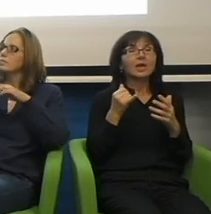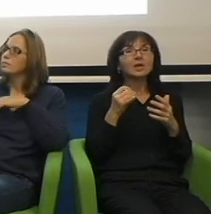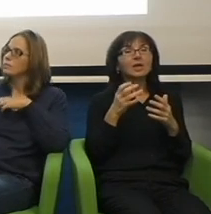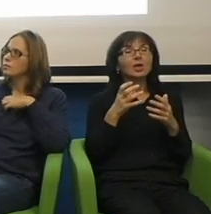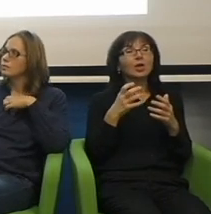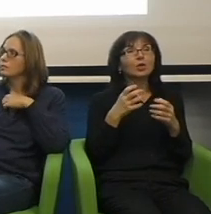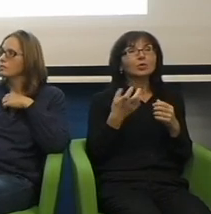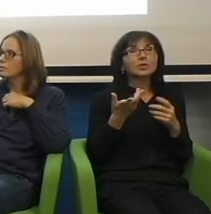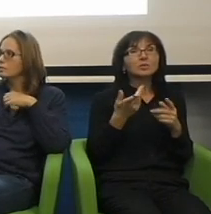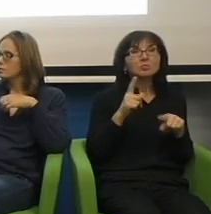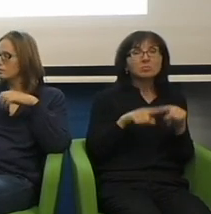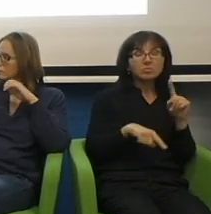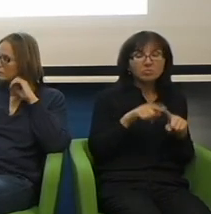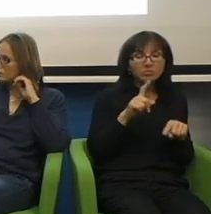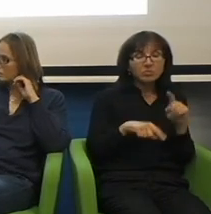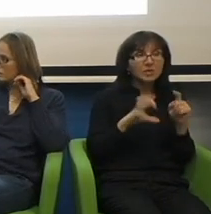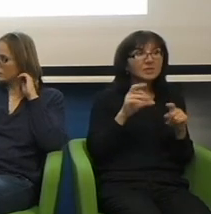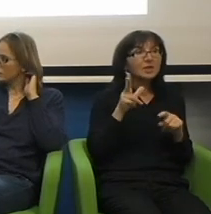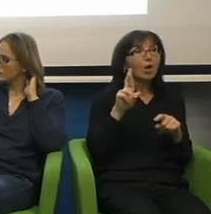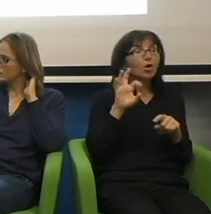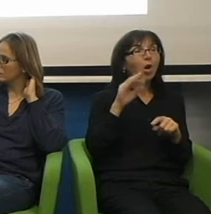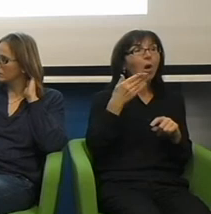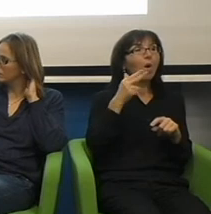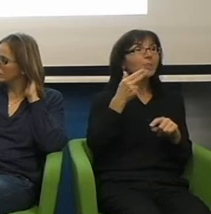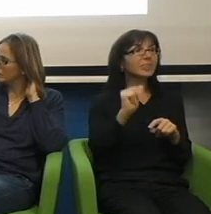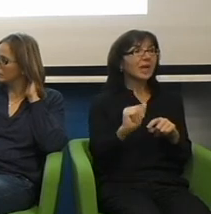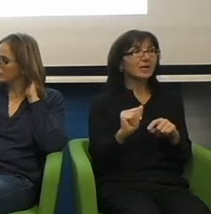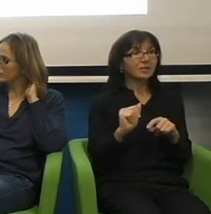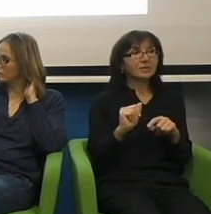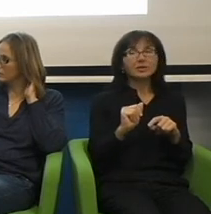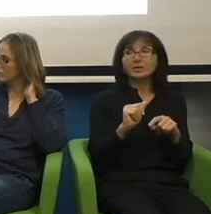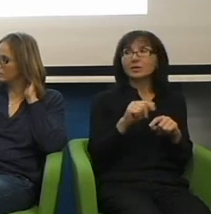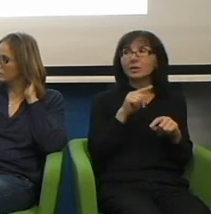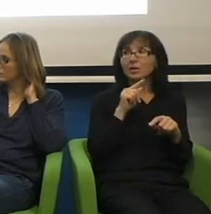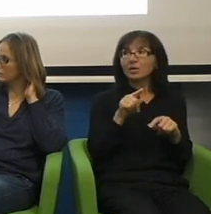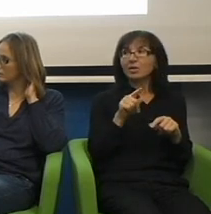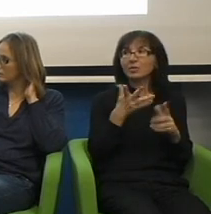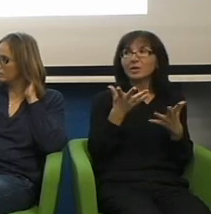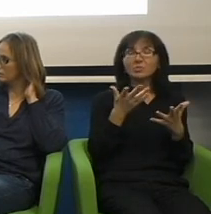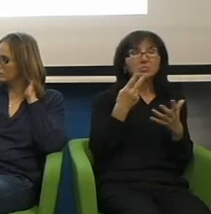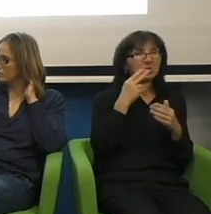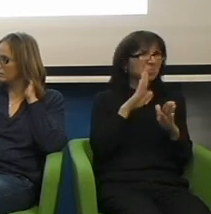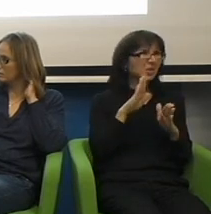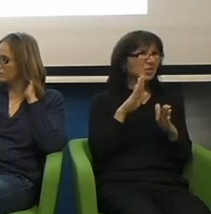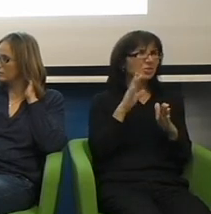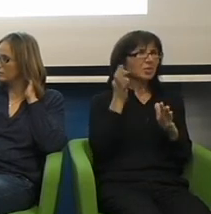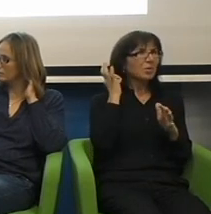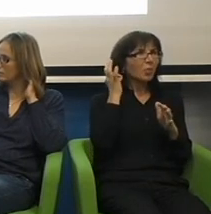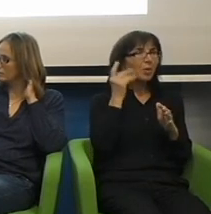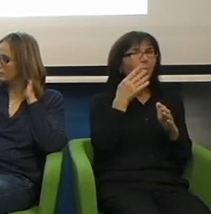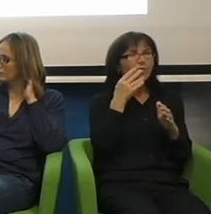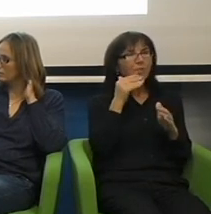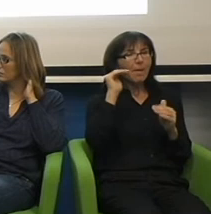myślę, że chyba, bo ona tak jest, ona została trochę odarta z tej. tej kobiecości. Mówimy o niej, mała